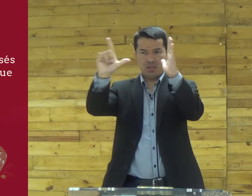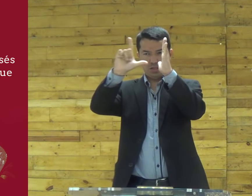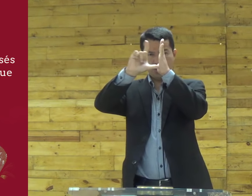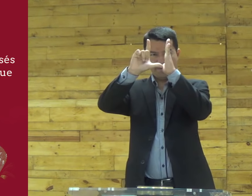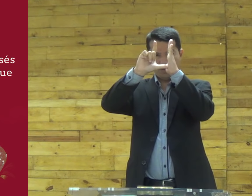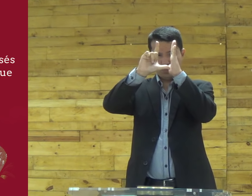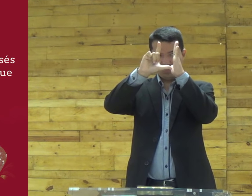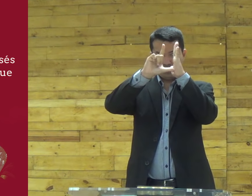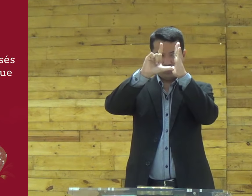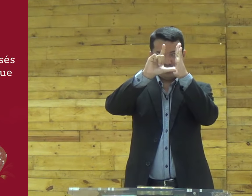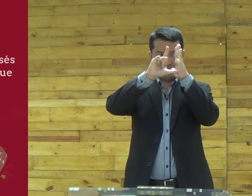mesmo.